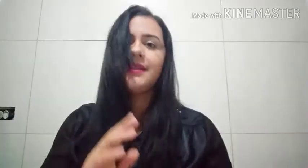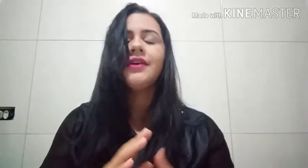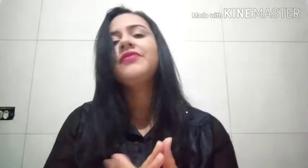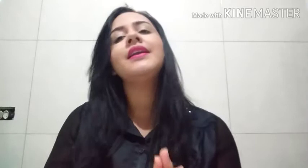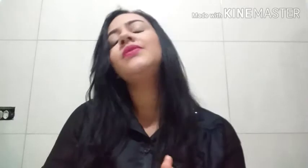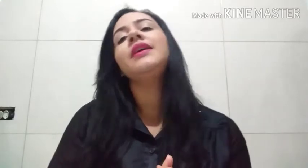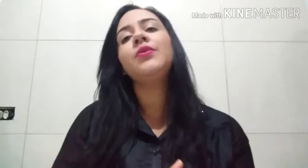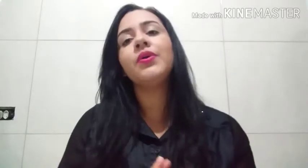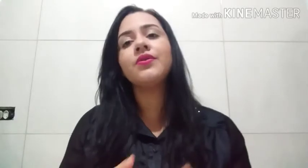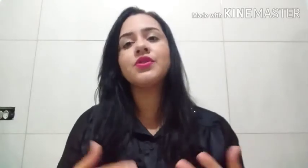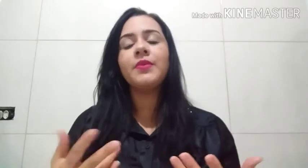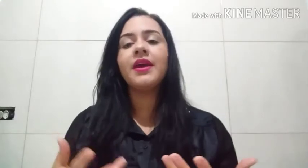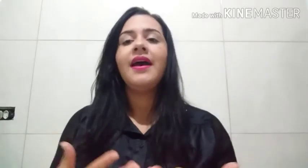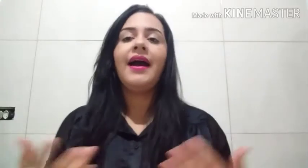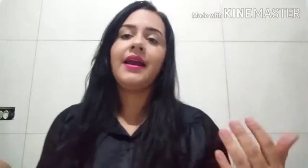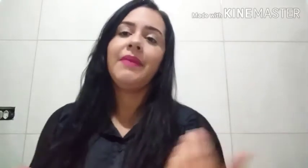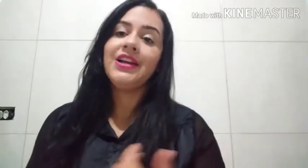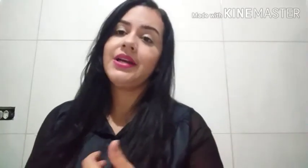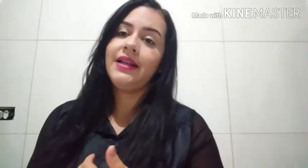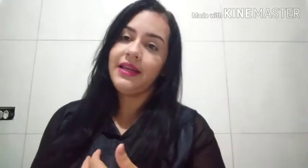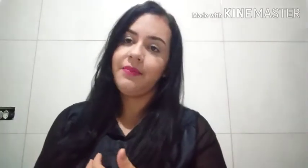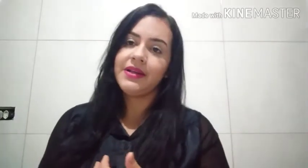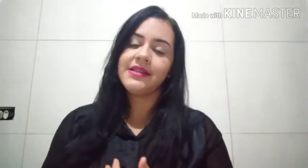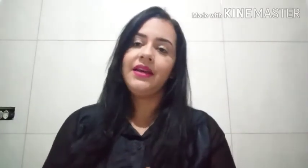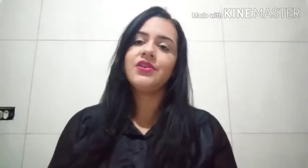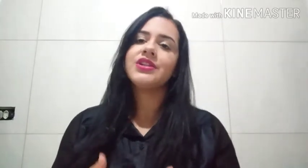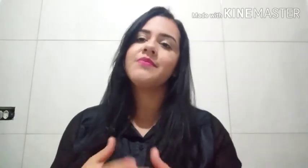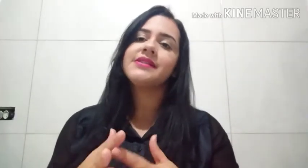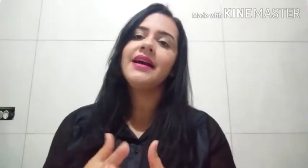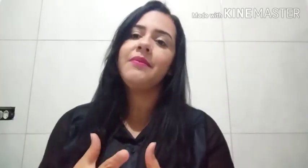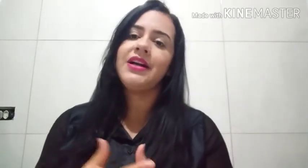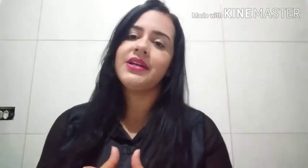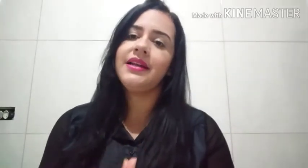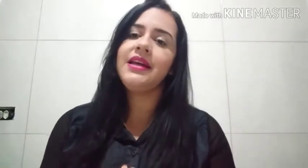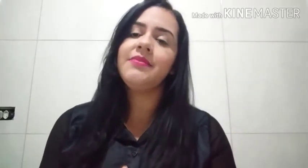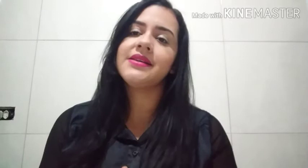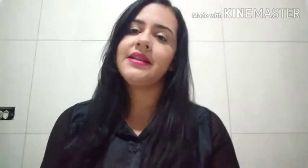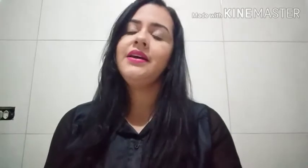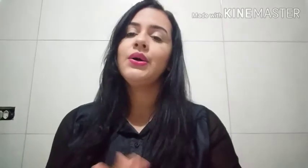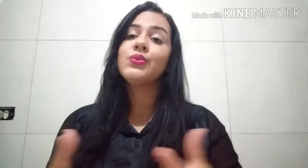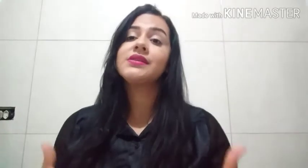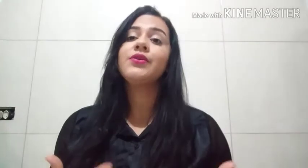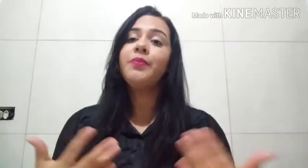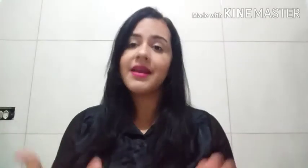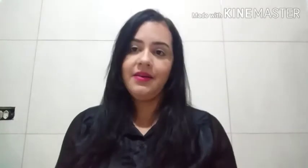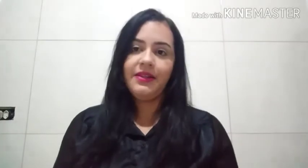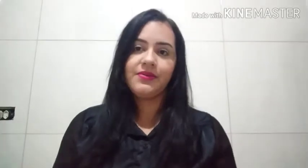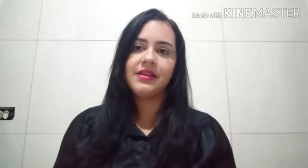Então, falando ainda um pouquinho sobre a gramática da Libras, né? Nós temos na gramática da Libras, né, os 5 parâmetros, que são